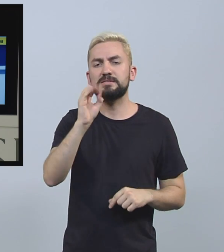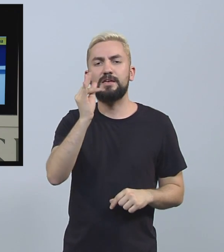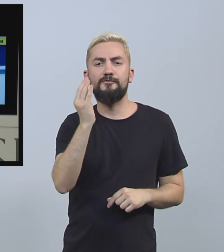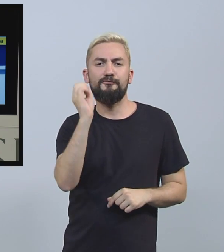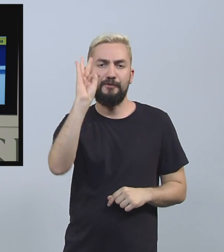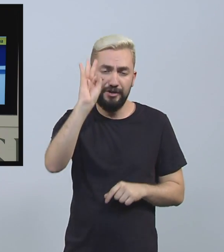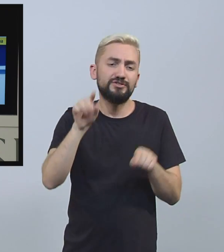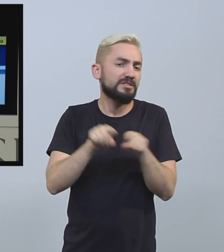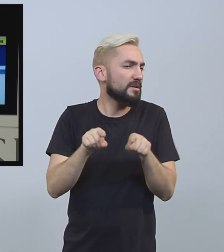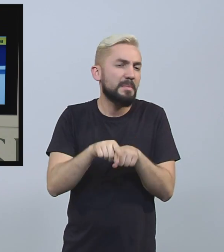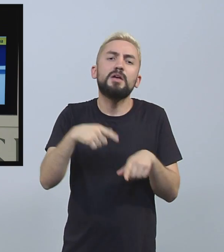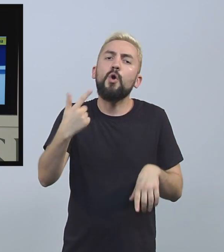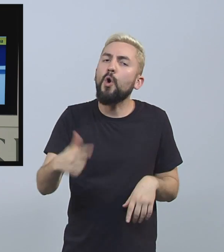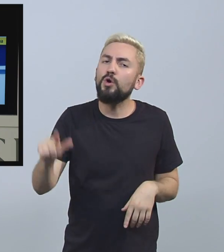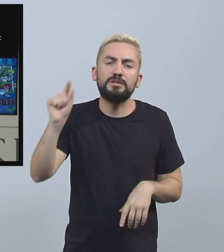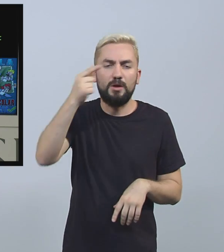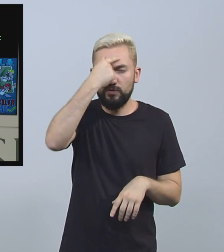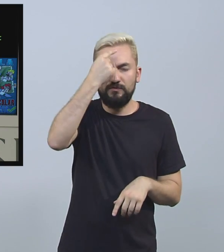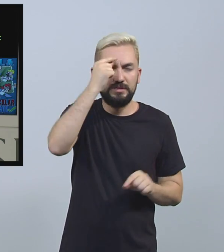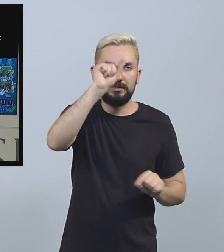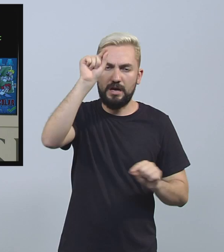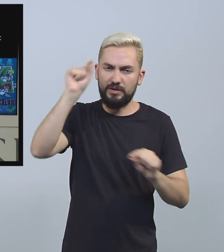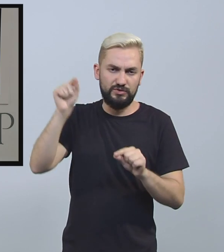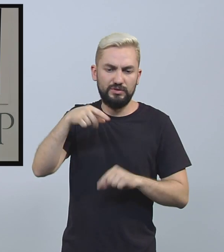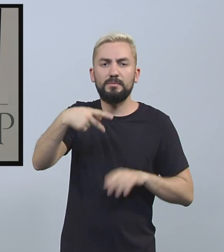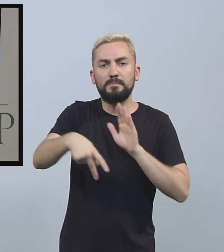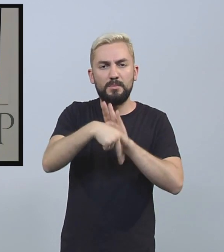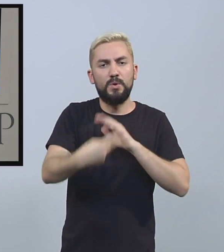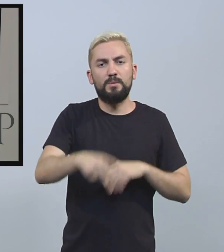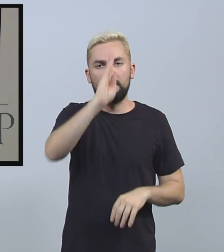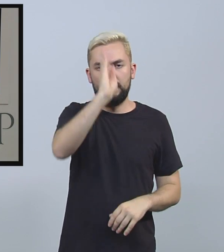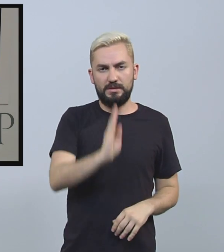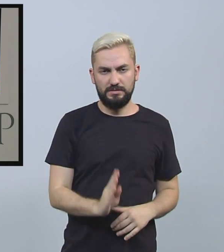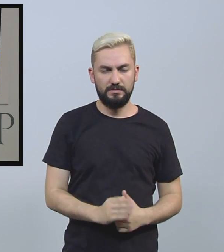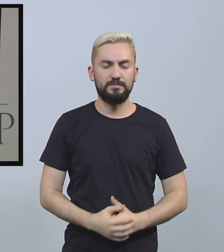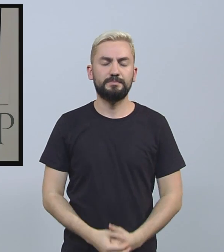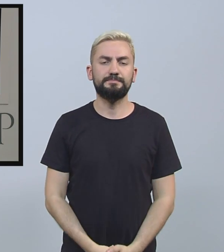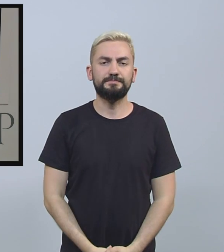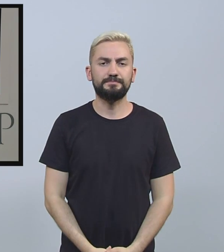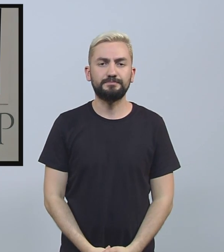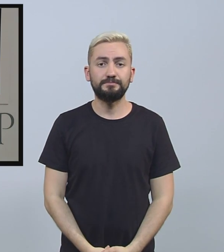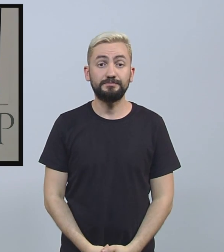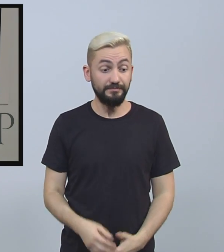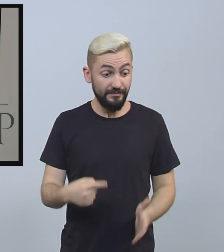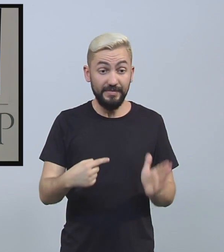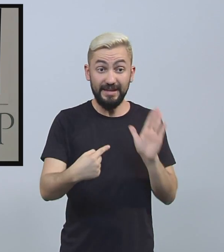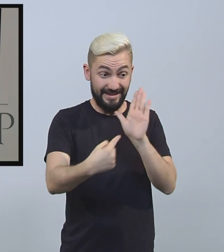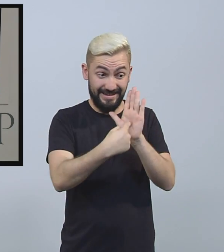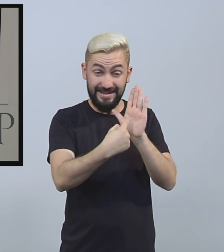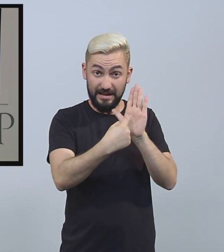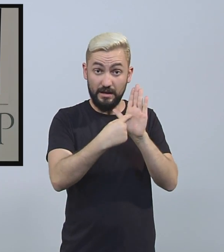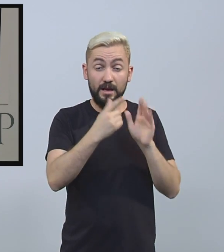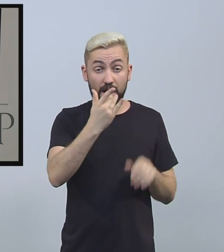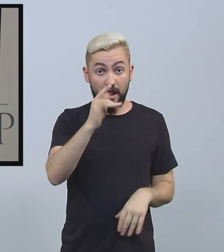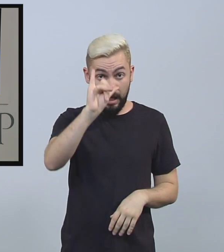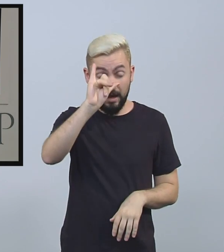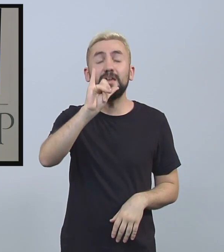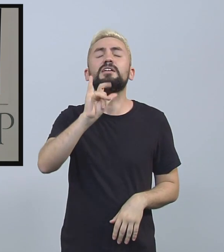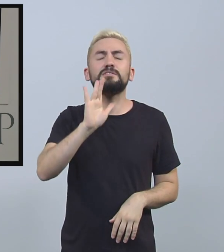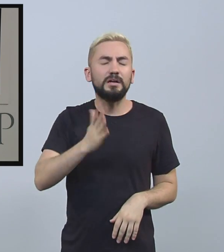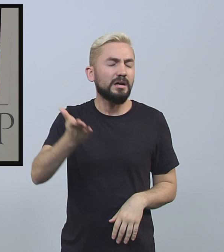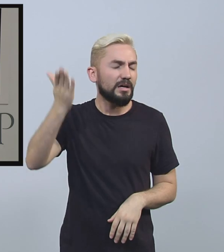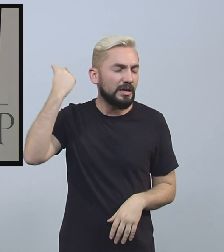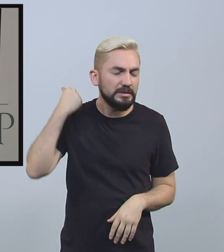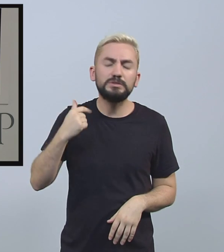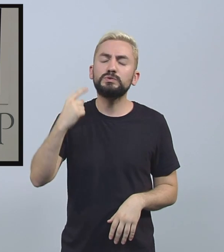espalhadas por todo o país. Essa legislação tão duramente